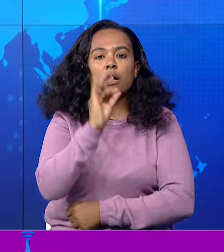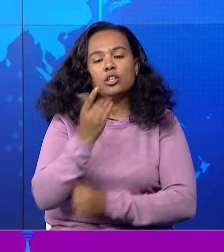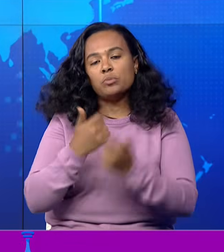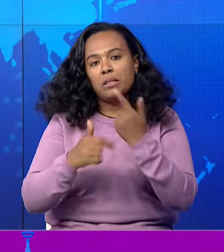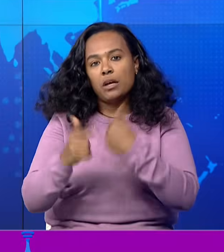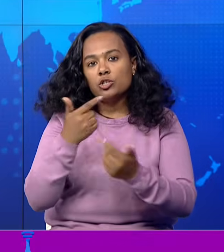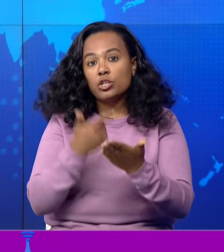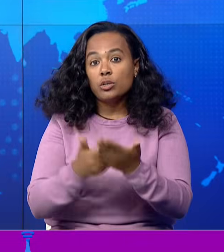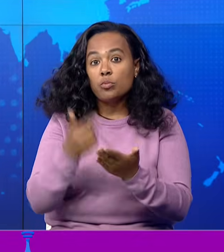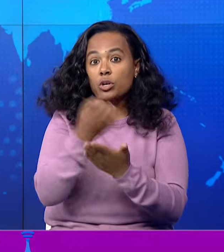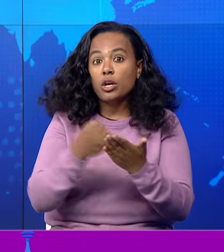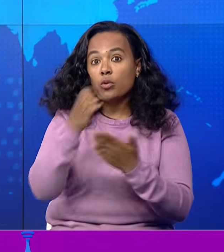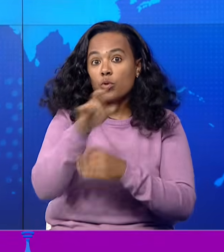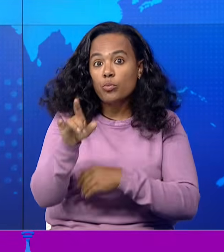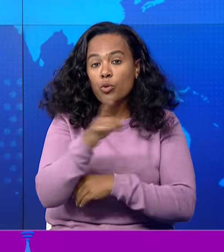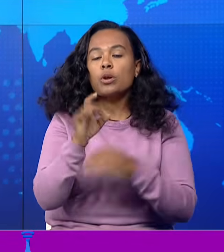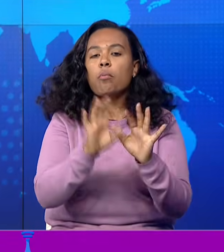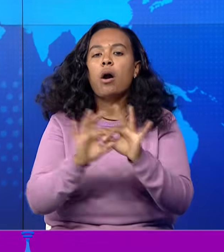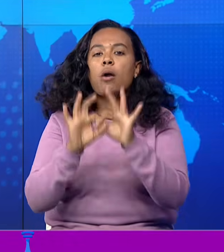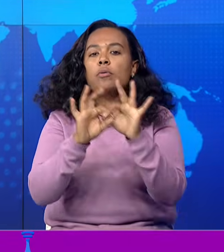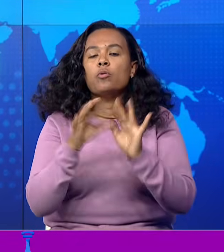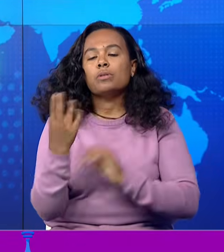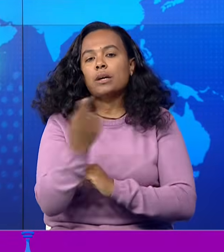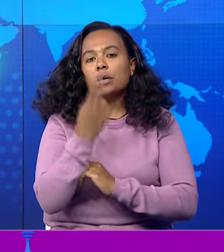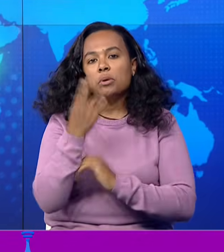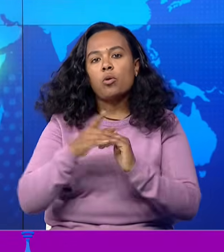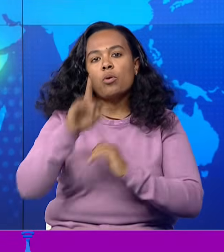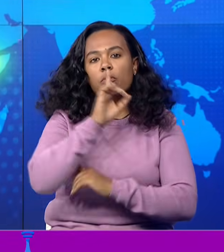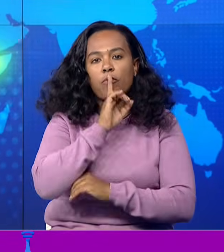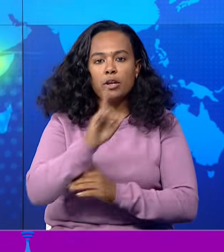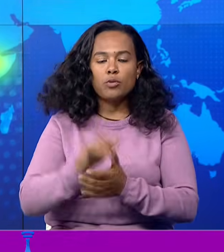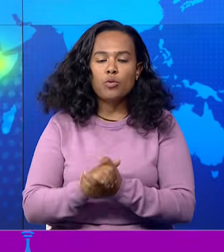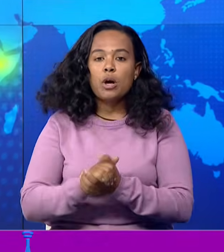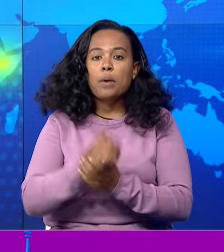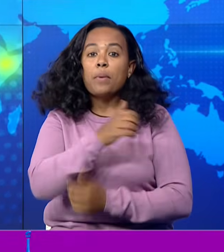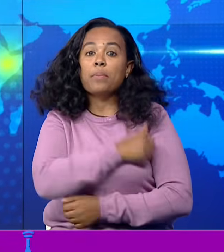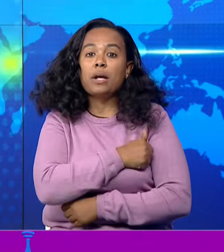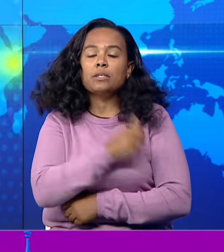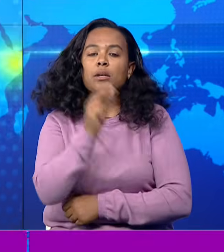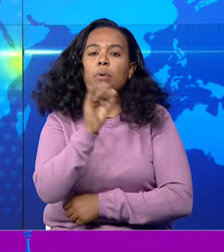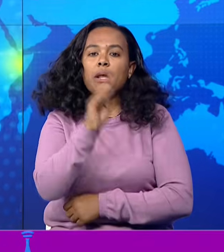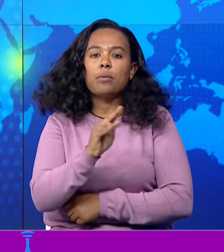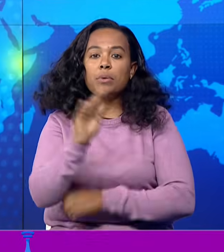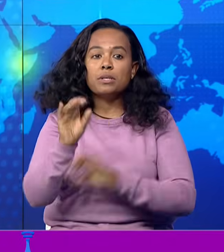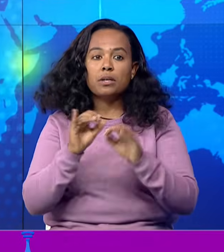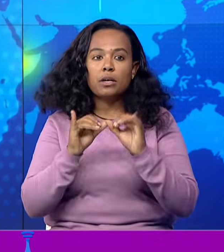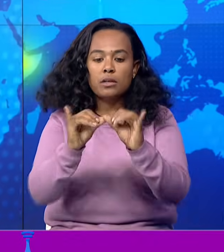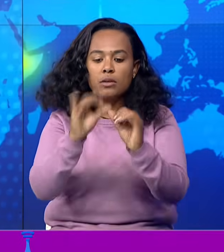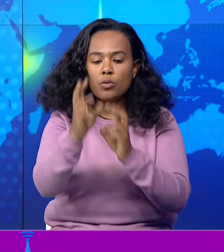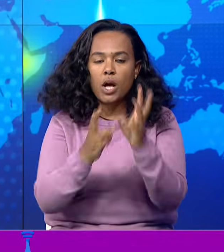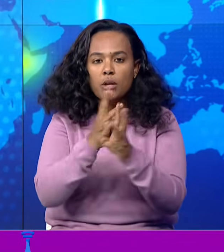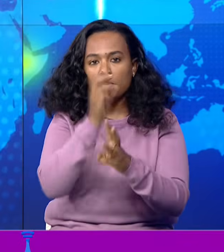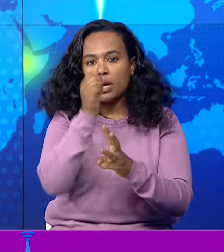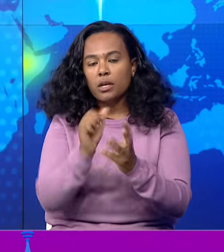ይህ ደግሞ የኢኮኖሚ ሆነ ማህበራዊ ጠቀሜታው ከፍ ያለ ነው። በብራዚል ቤሌም መካሄድ በቀጠለው የዓለም የአየር ንብረት